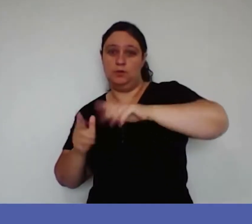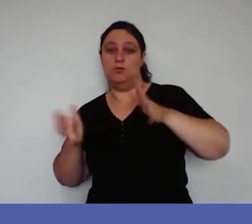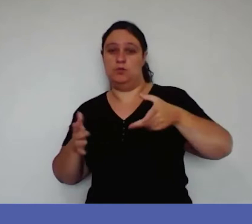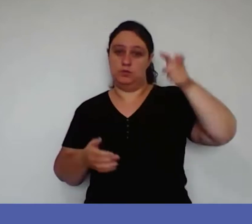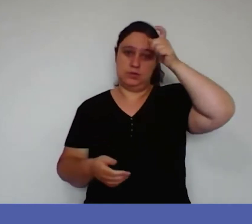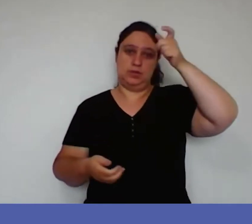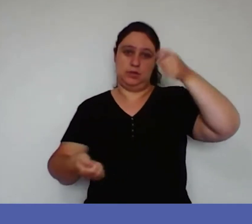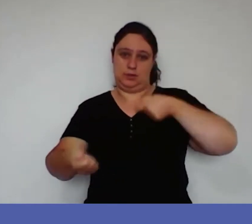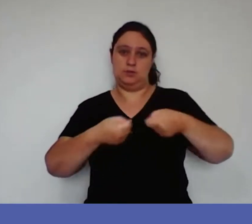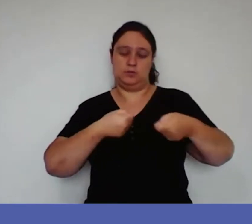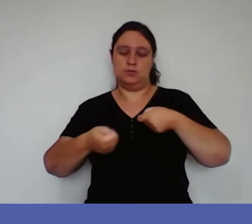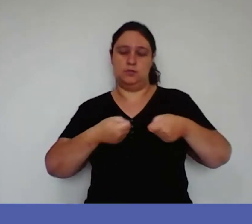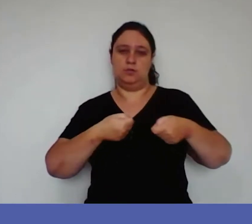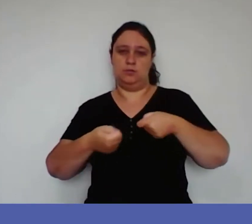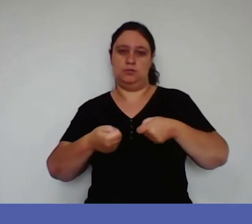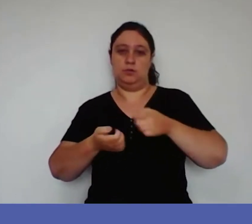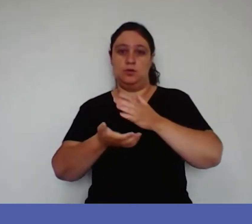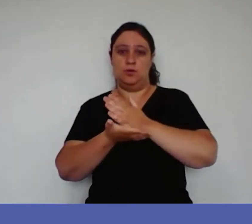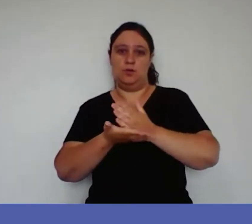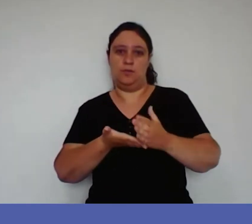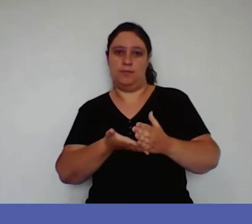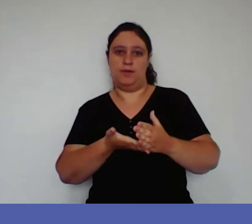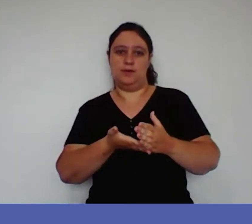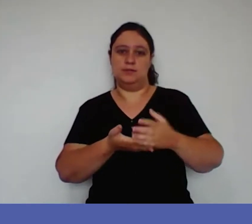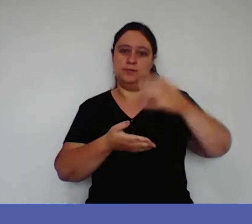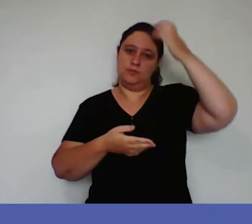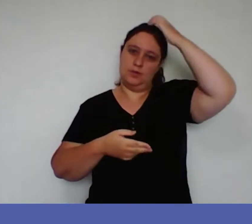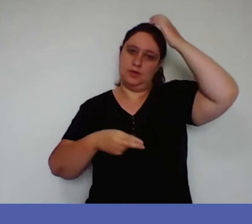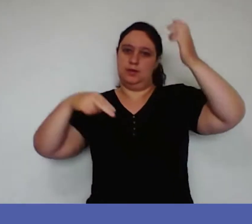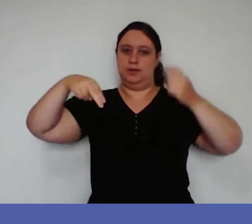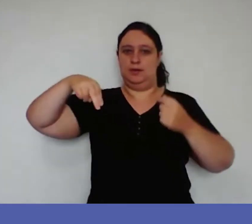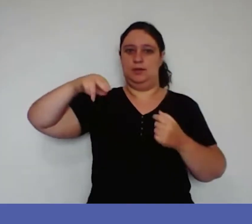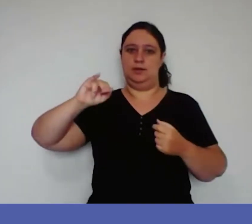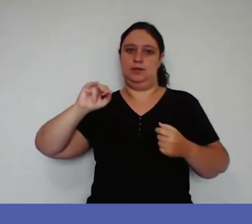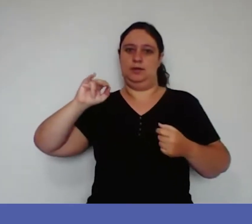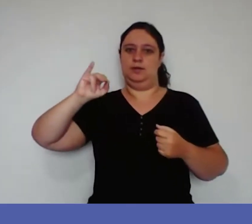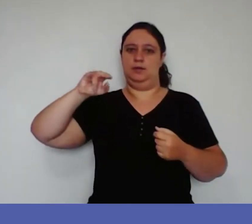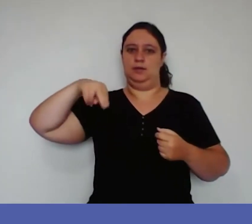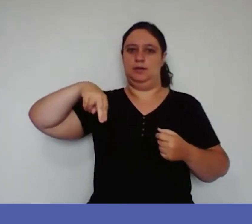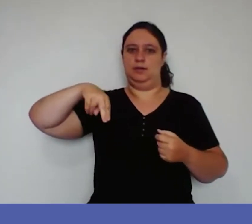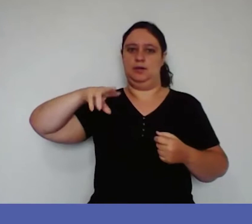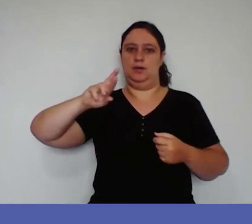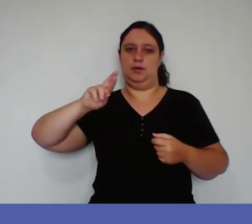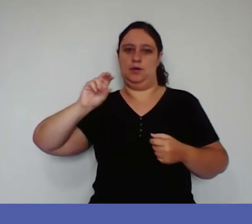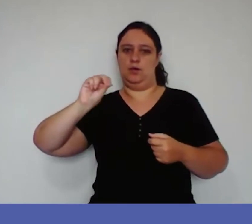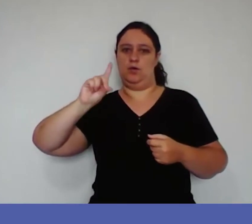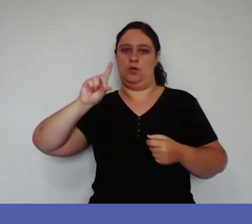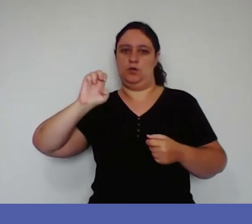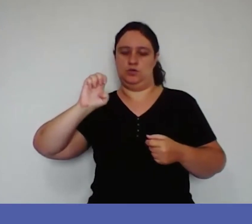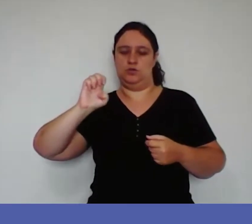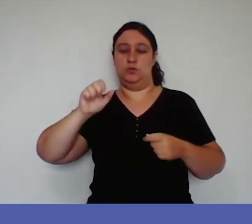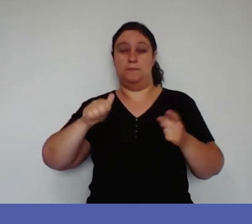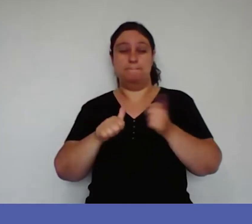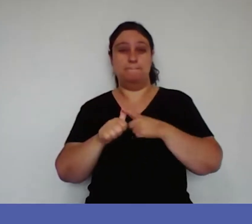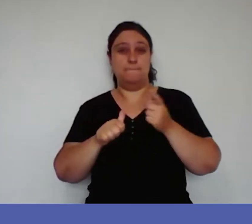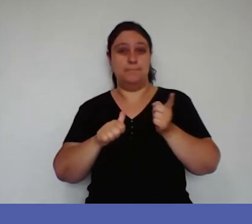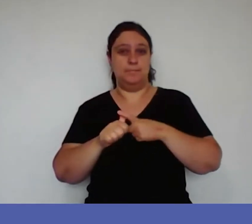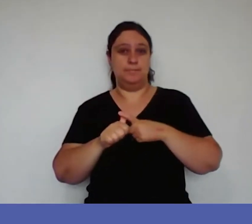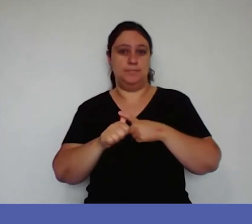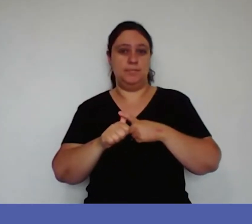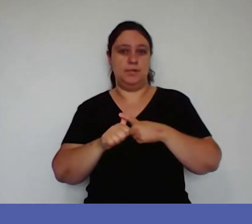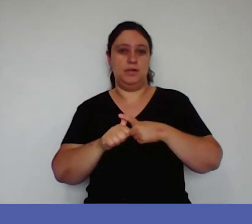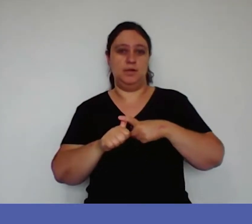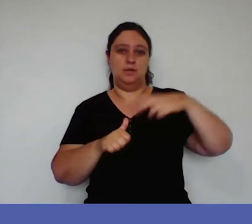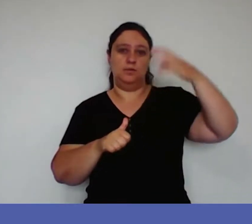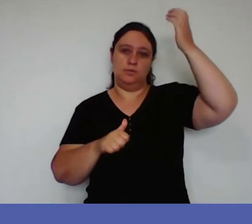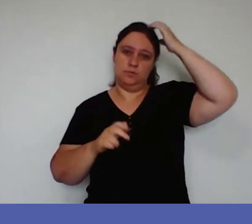começando por Nimrod. Foi o primeiro que estabeleceu o governo humano para dizer para Deus: Deus, nós não